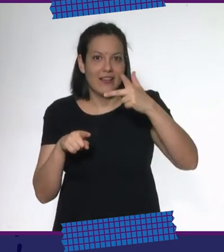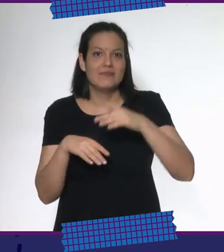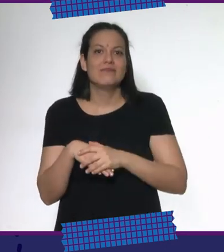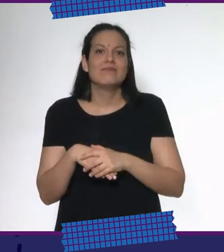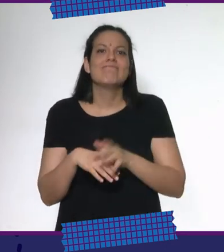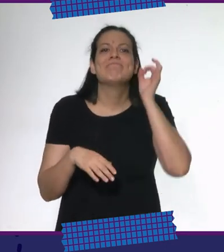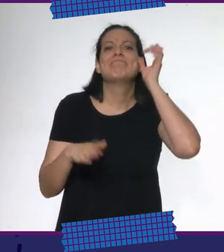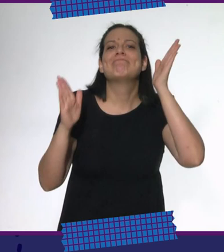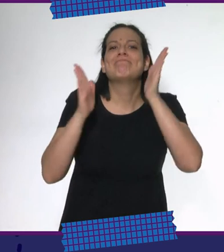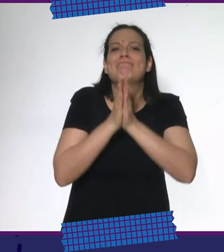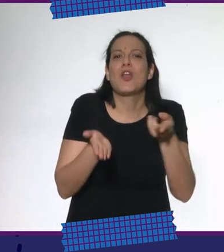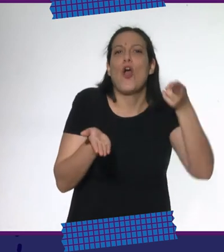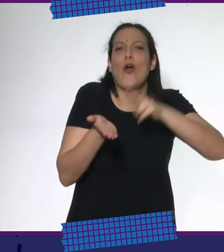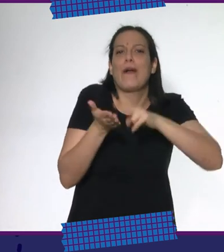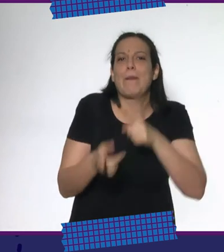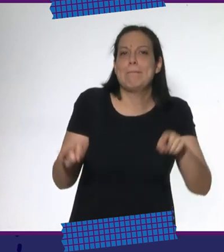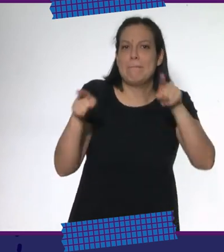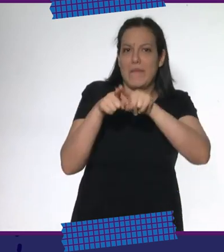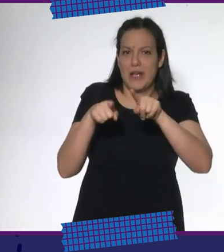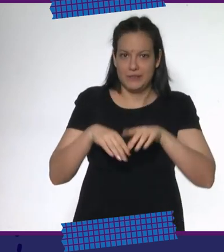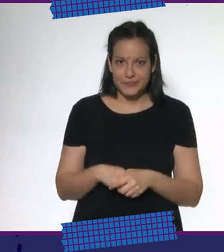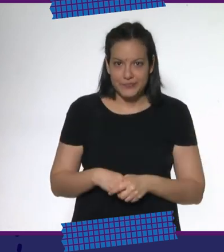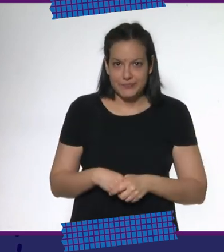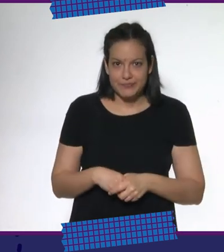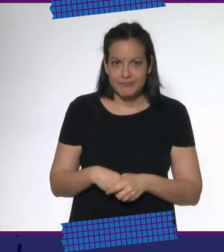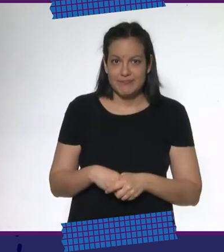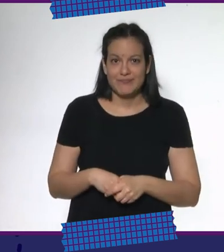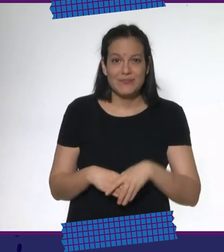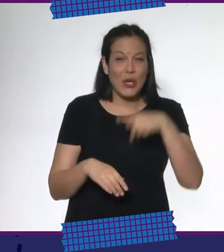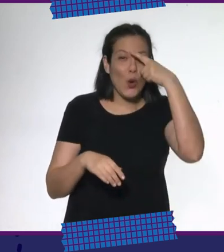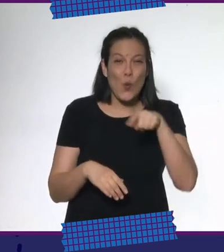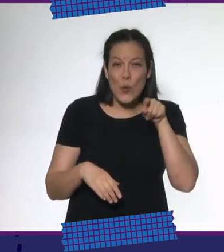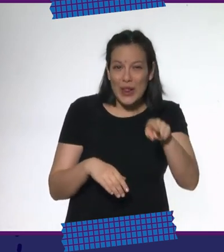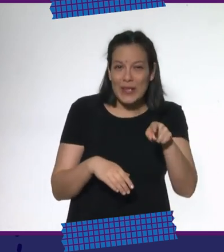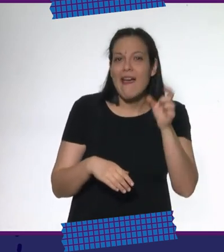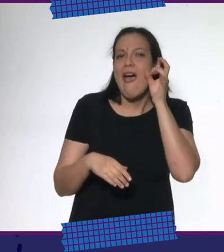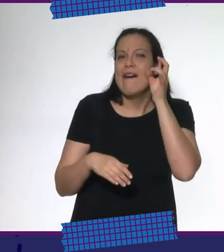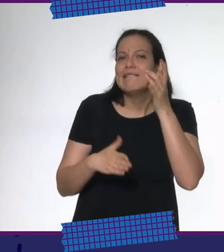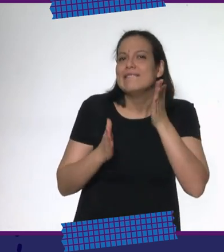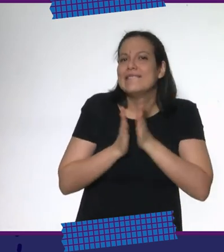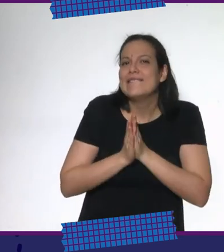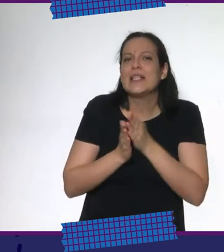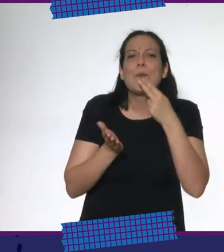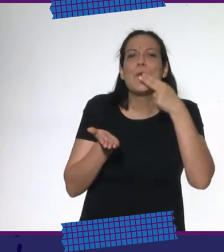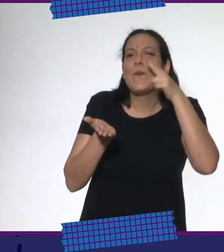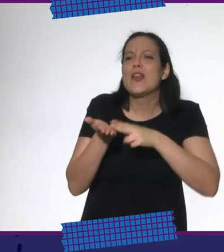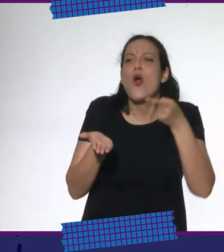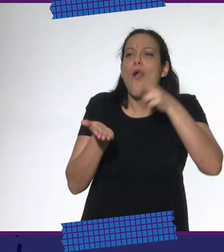Arrepentimiento y reconciliación. La etapa del arrepentimiento. Prometer que no volverá a